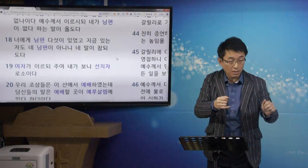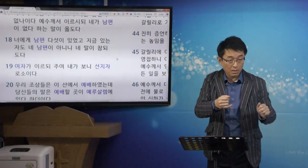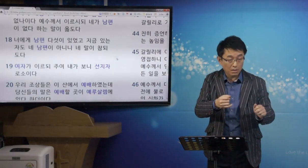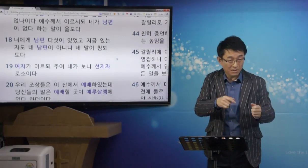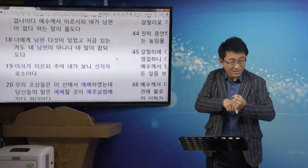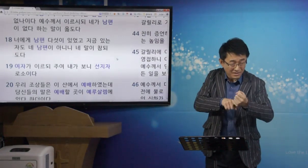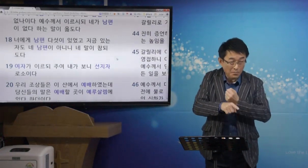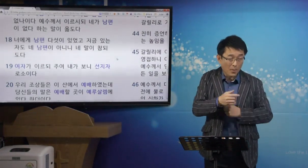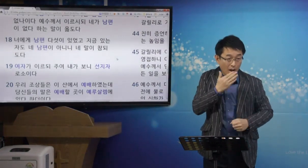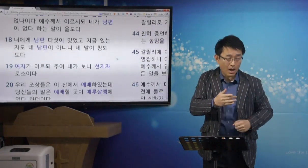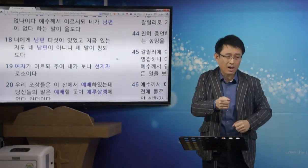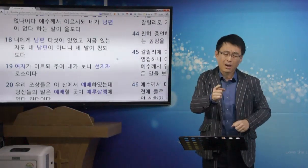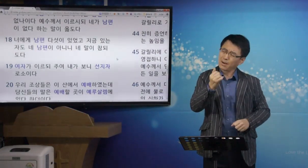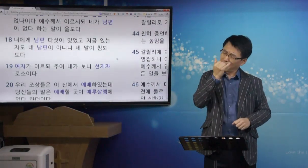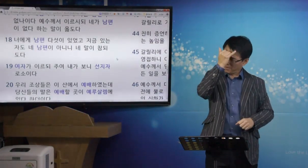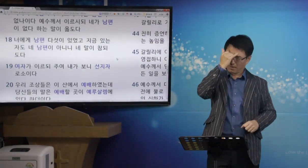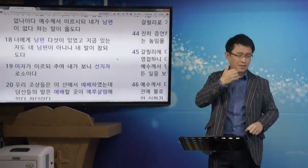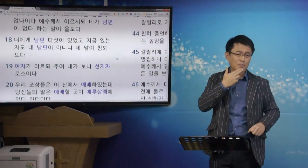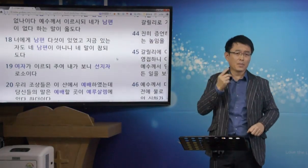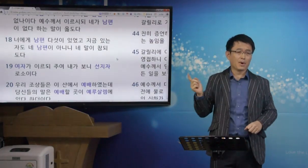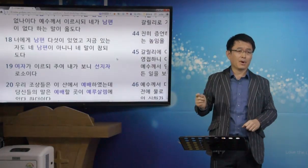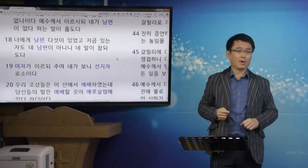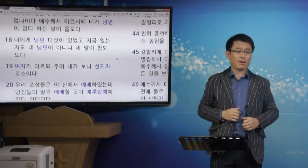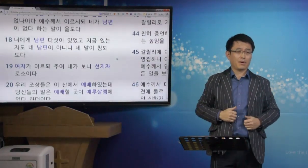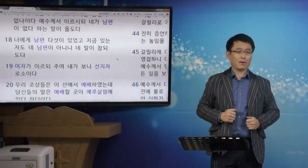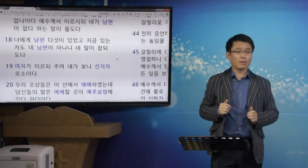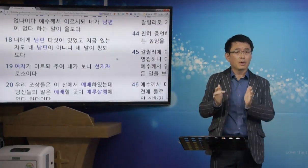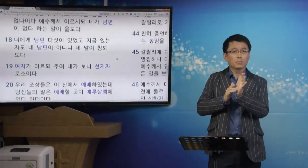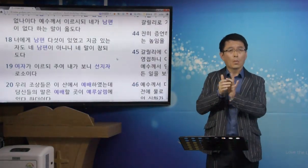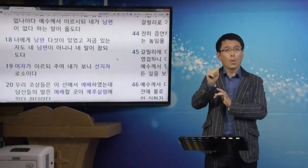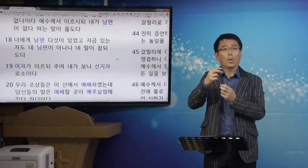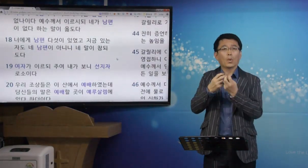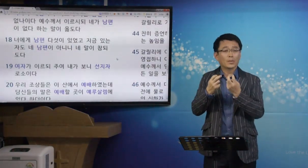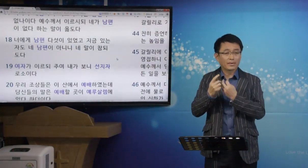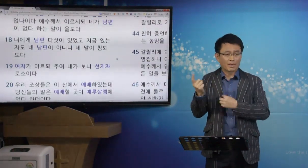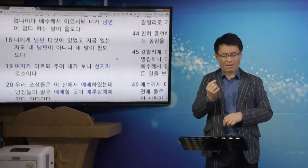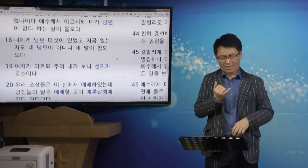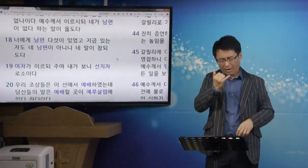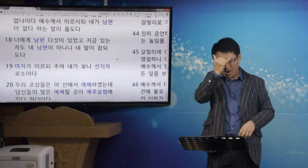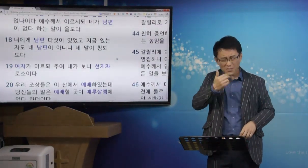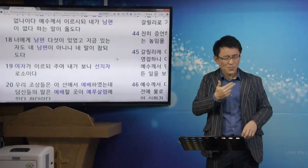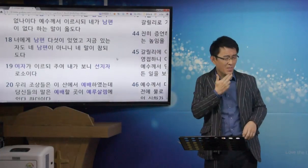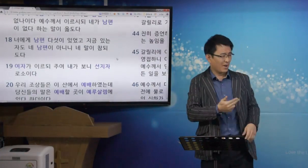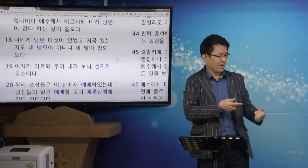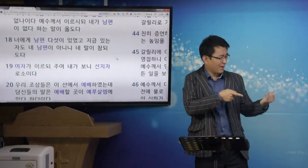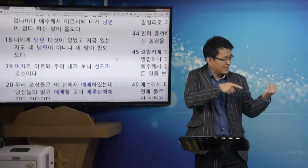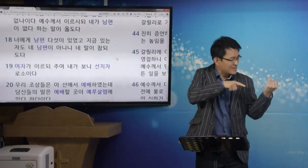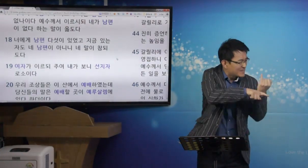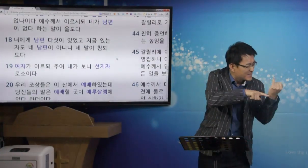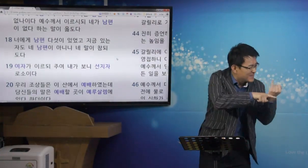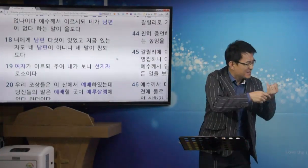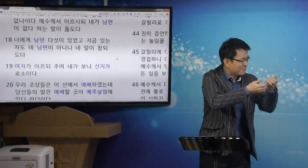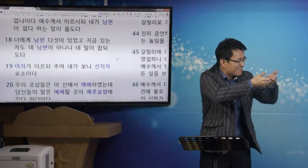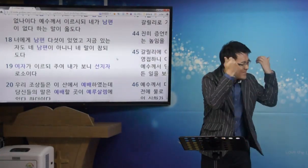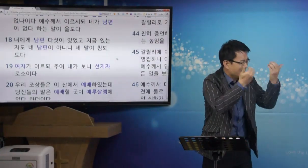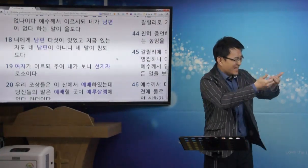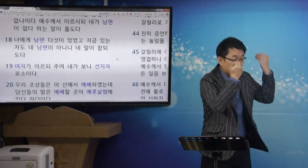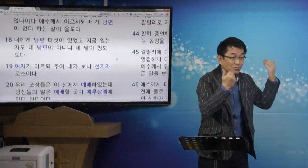솔직히 좀 예의 없고 이상하다라고 생각할 수 있습니다. 정말 예수님 예의가